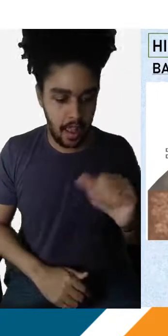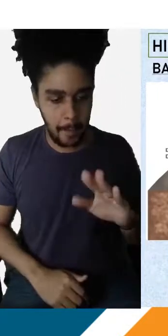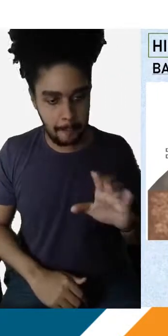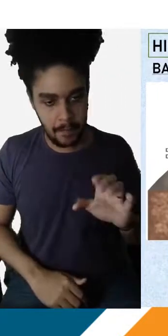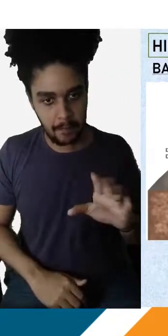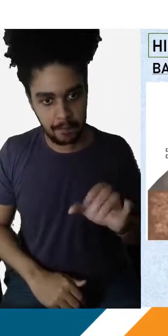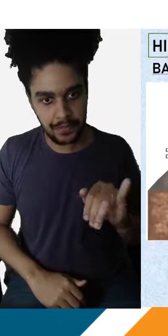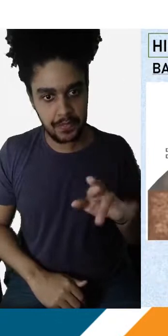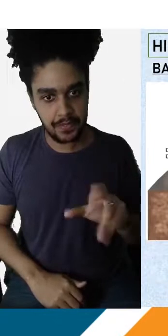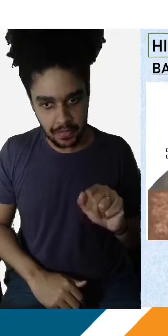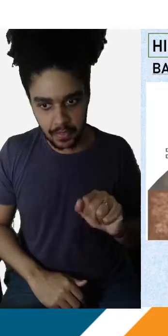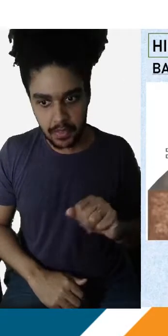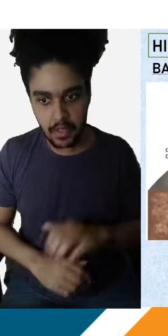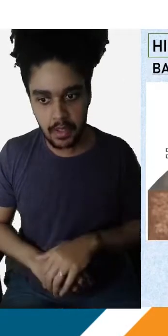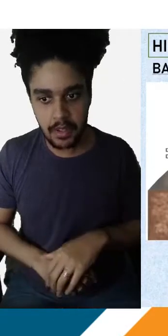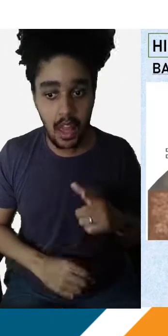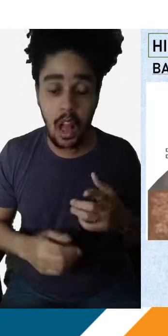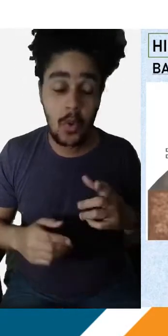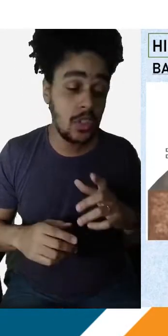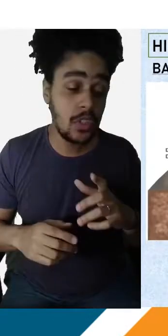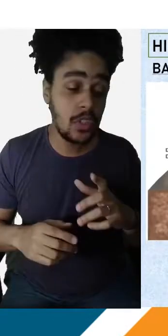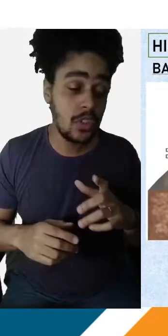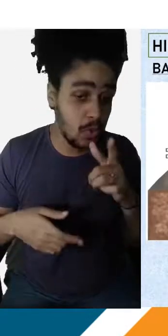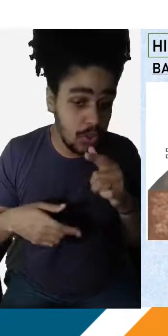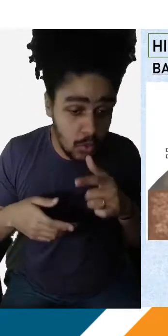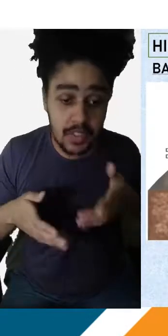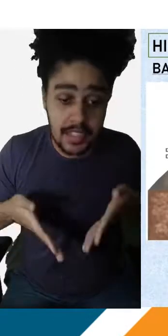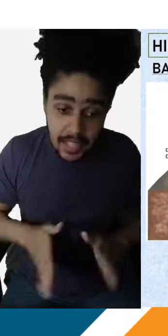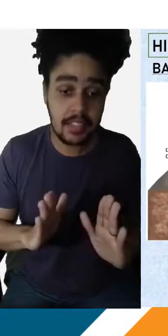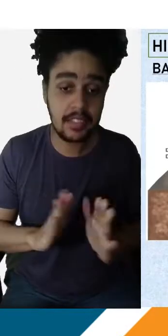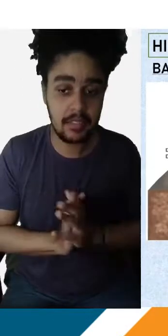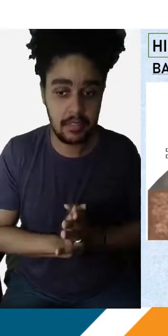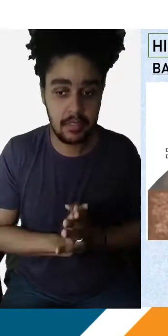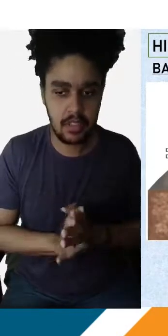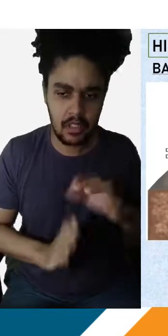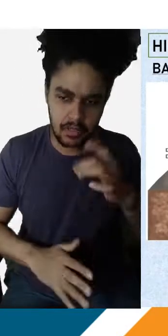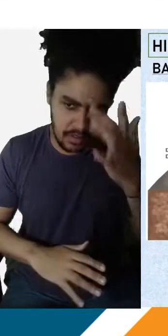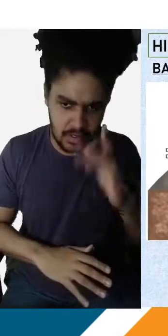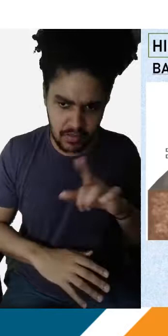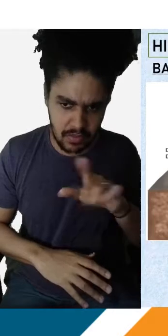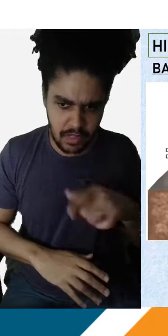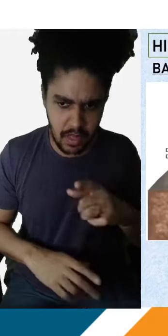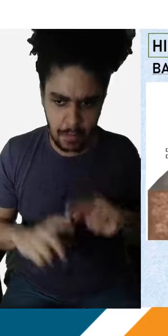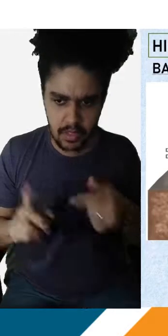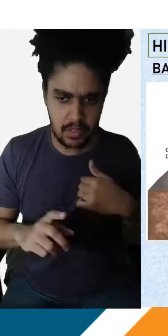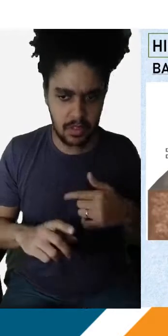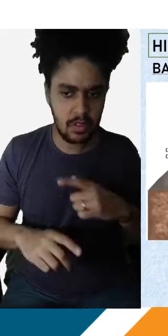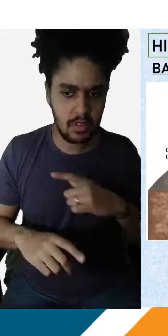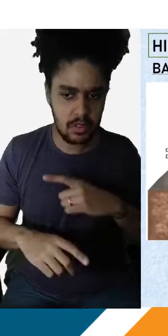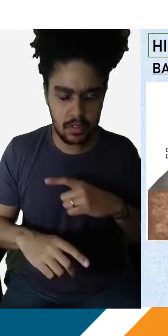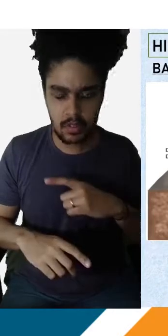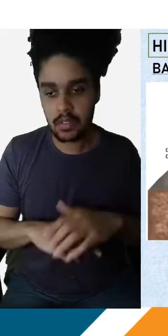nada mais nada menos onde o rio nasce, o local onde o rio nasce. Eu não sei vocês, mas eu tinha uma baita